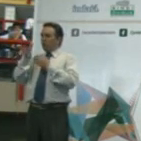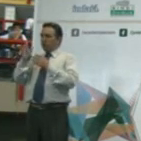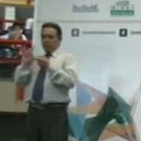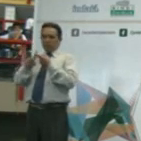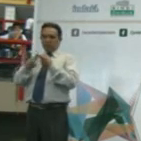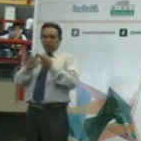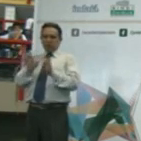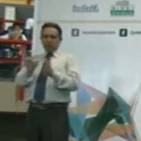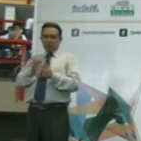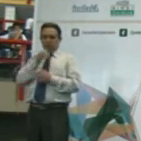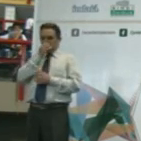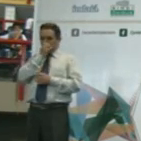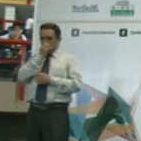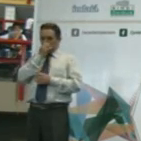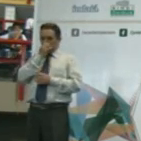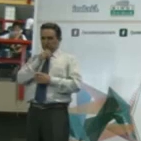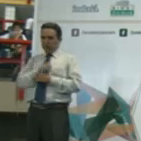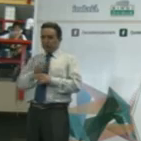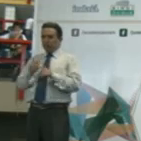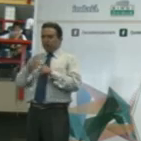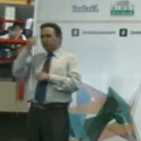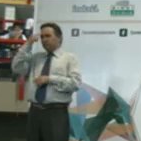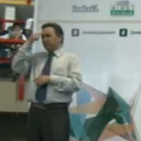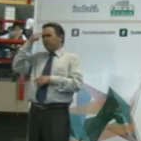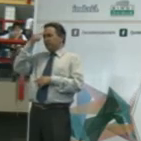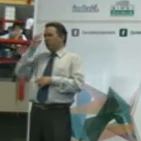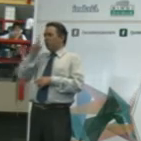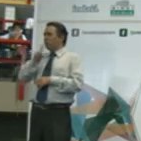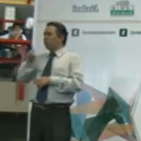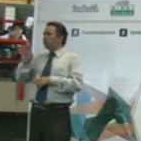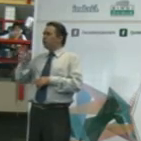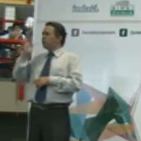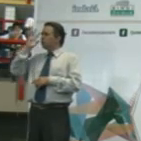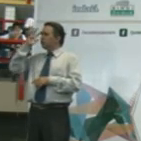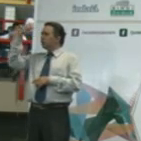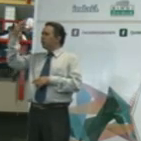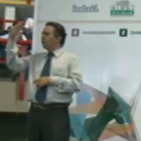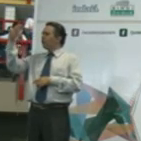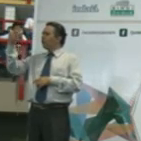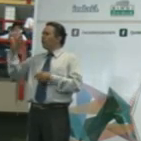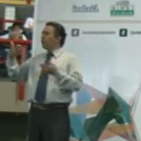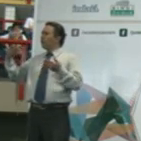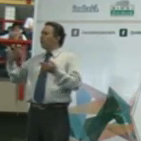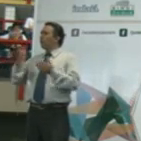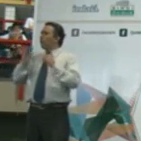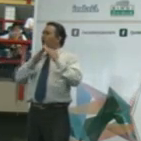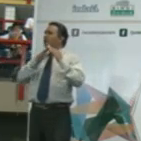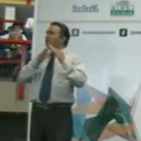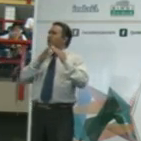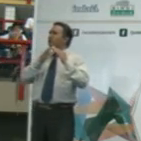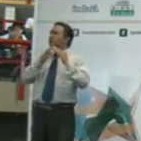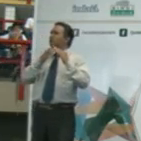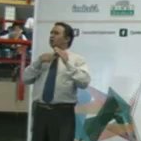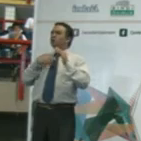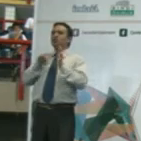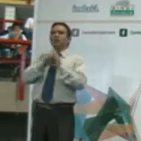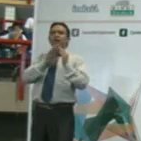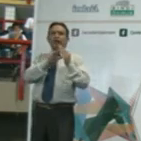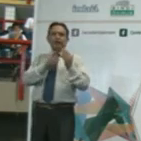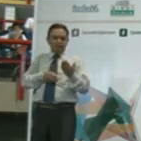fazendo. Exatamente para você não pensar assim, poxa, rapaz, o professor resolveu uma coisa e passou para casa outra totalmente